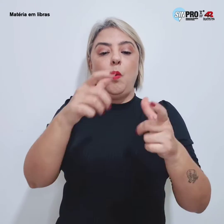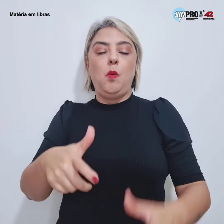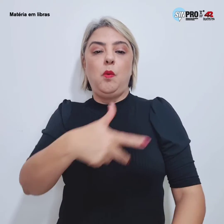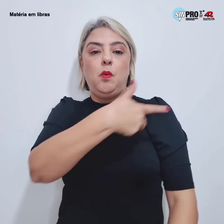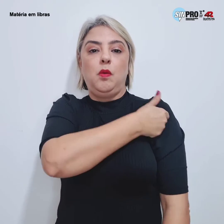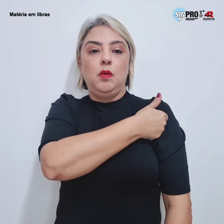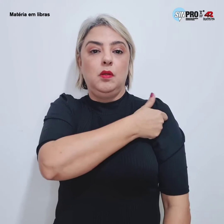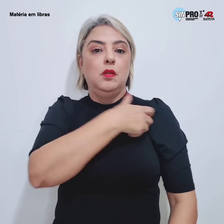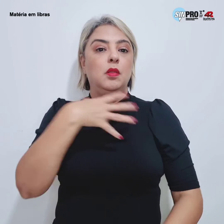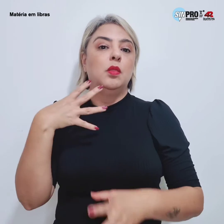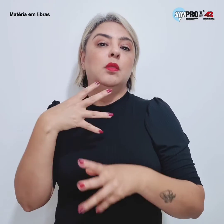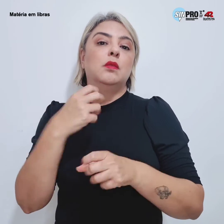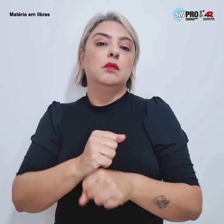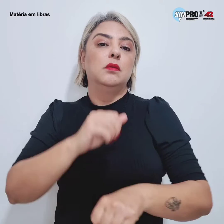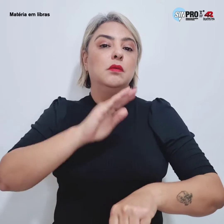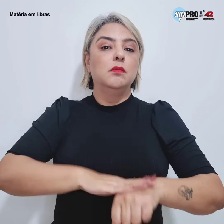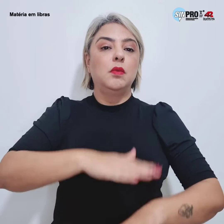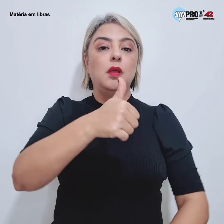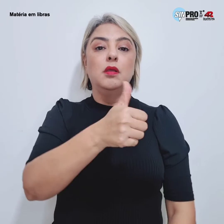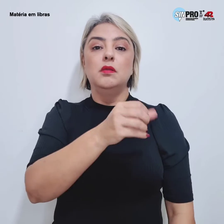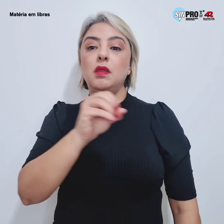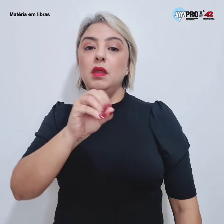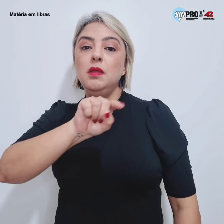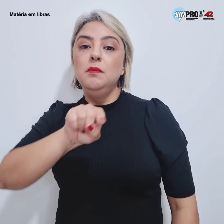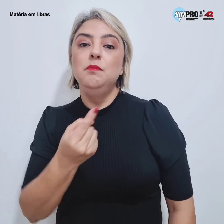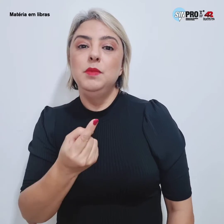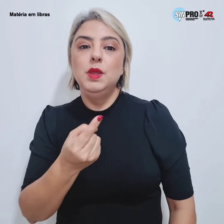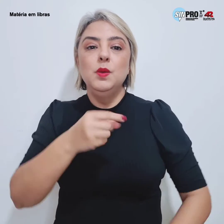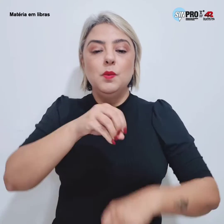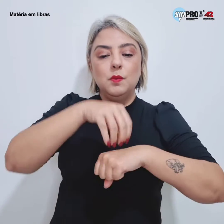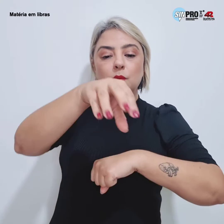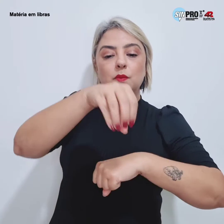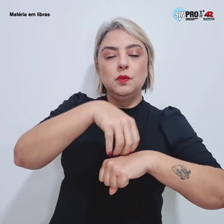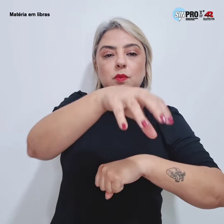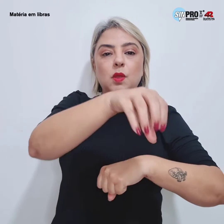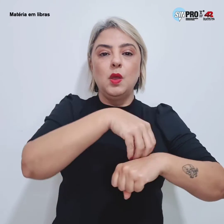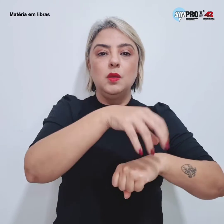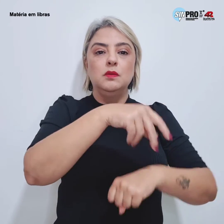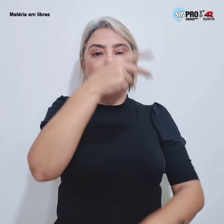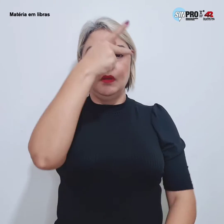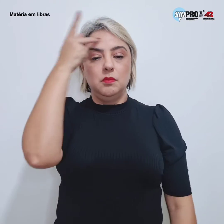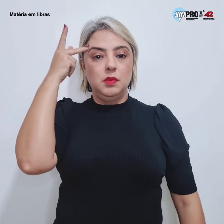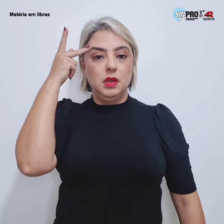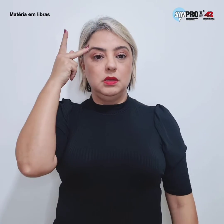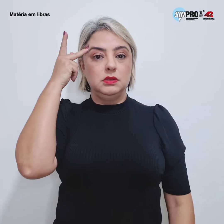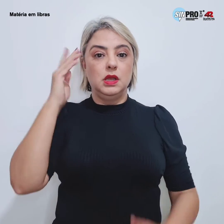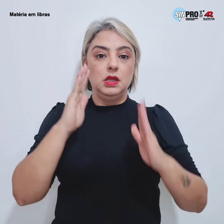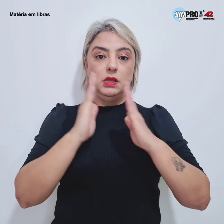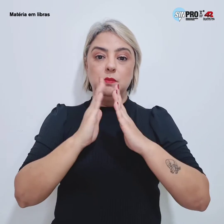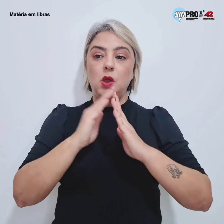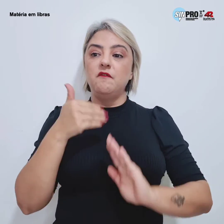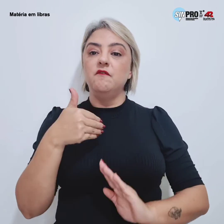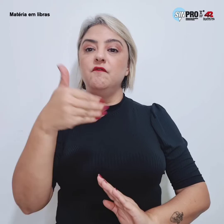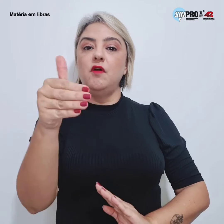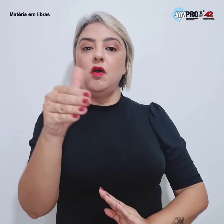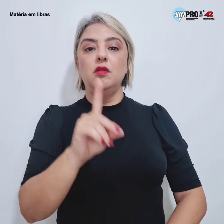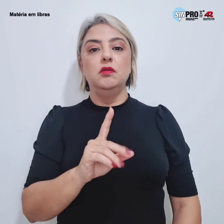de vacinação. No total, mais de 100 mil doses foram distribuídas para pessoas que residem fora